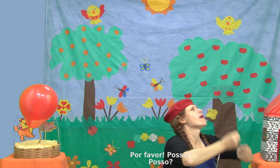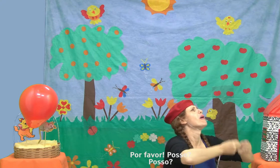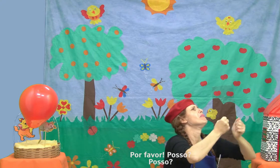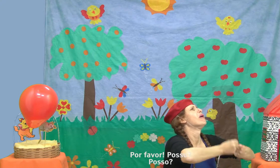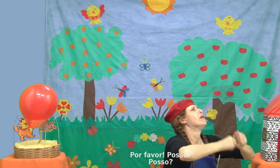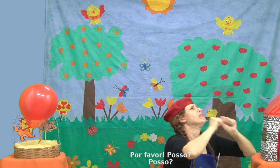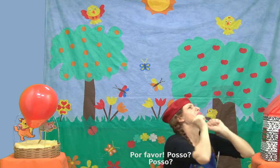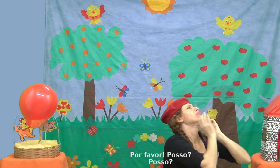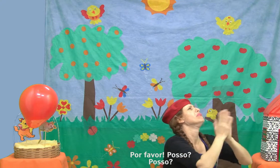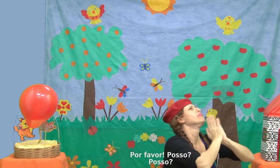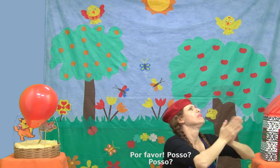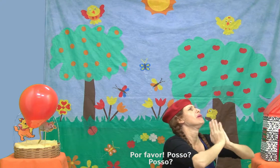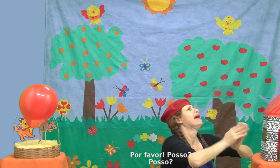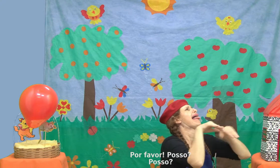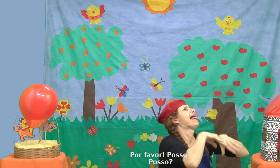vovô boca